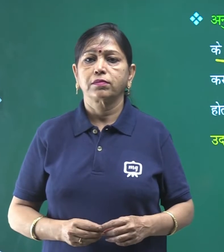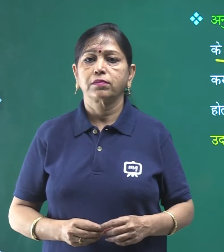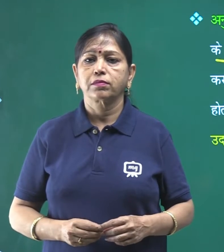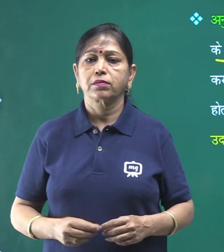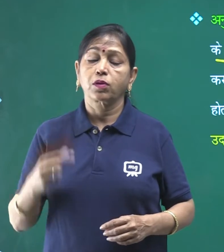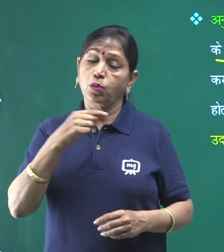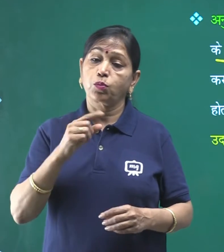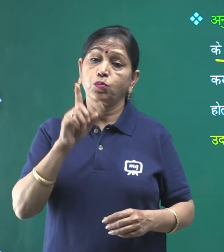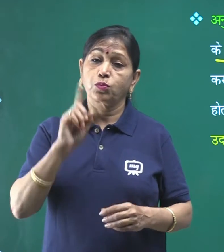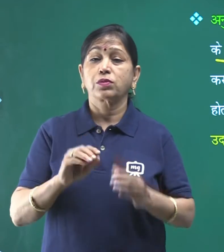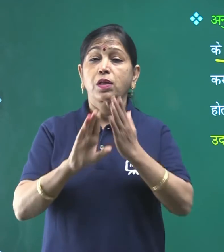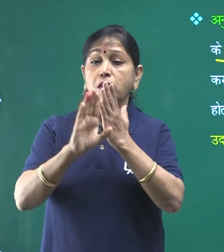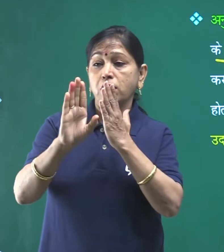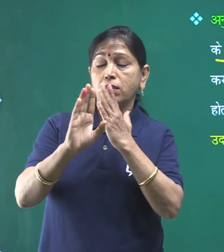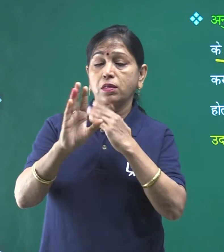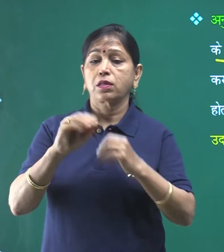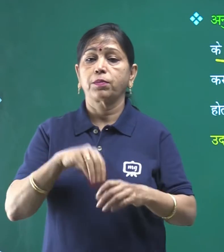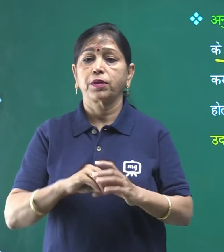उसी दिशा में